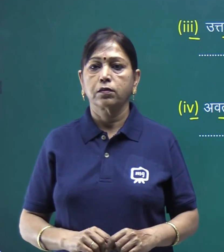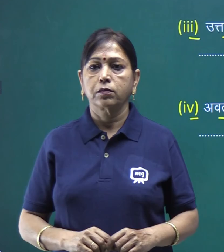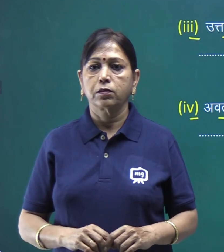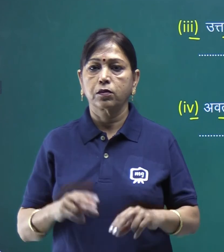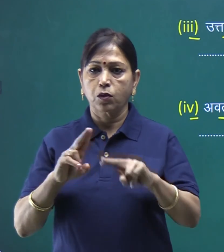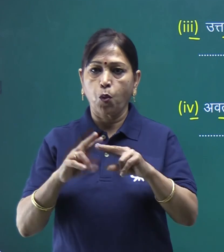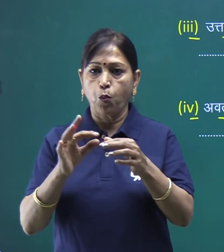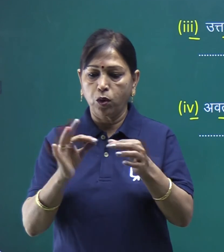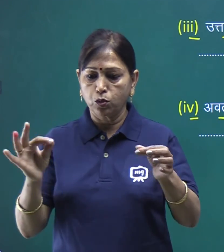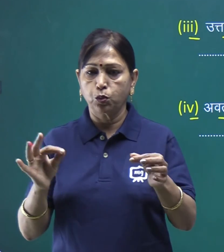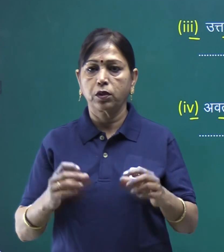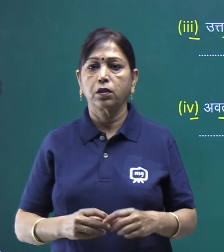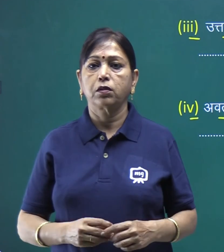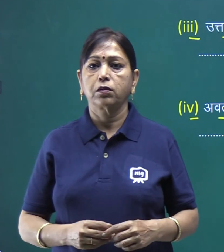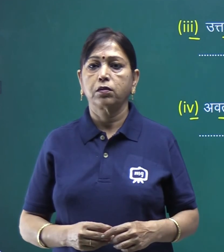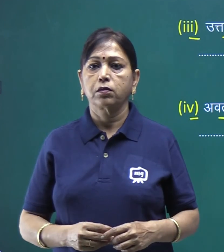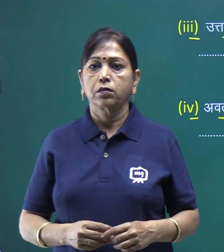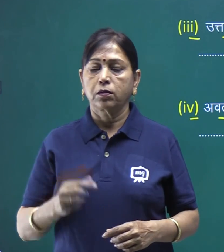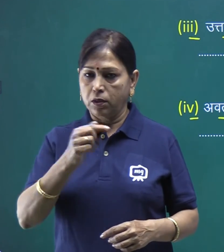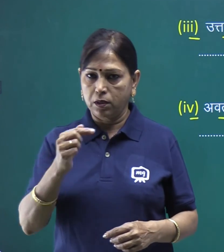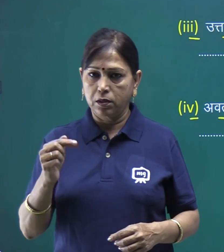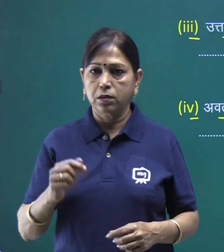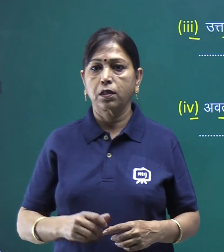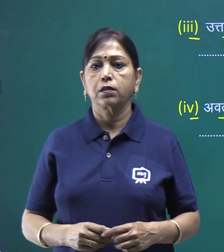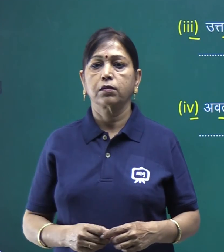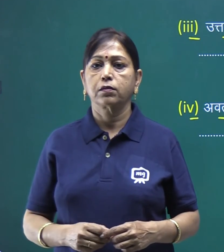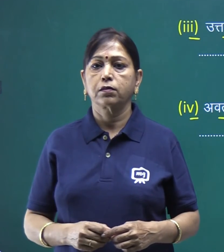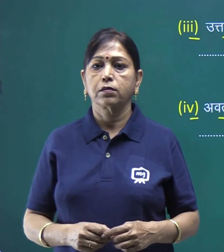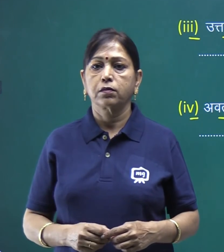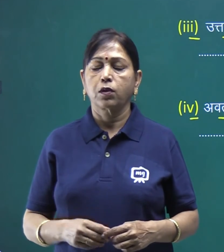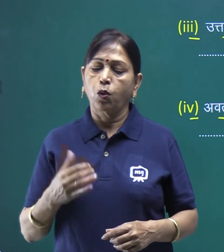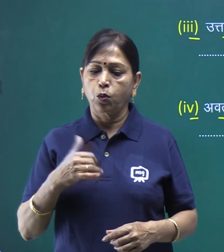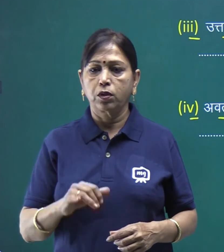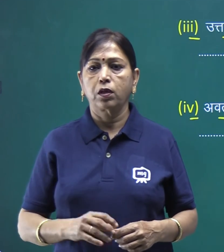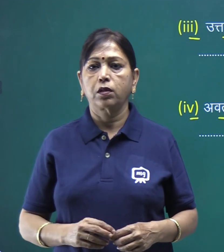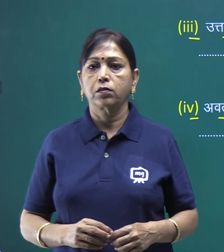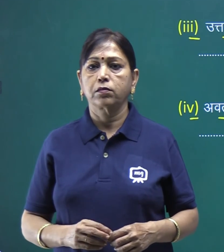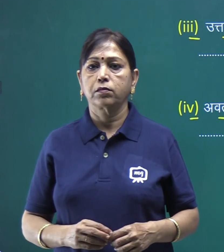फोकस दूरी रिक्त स्थान होती है